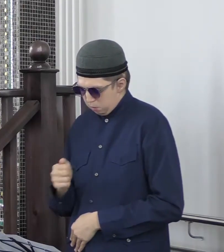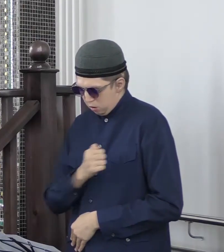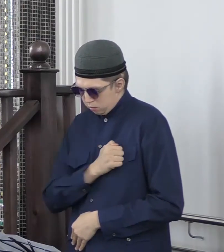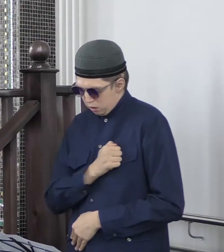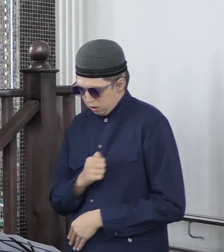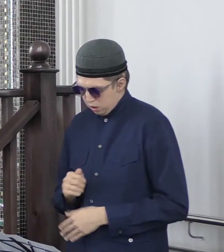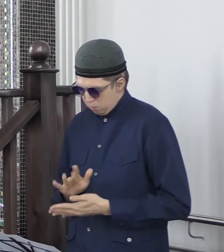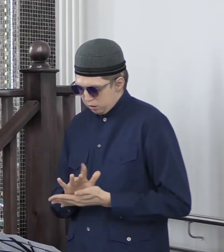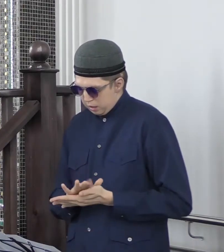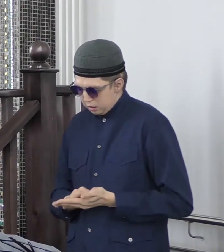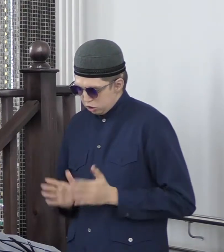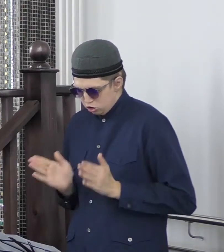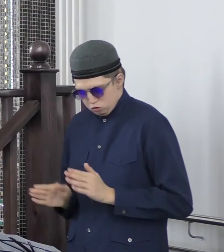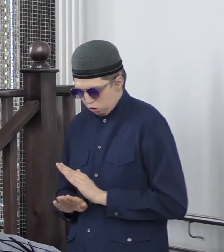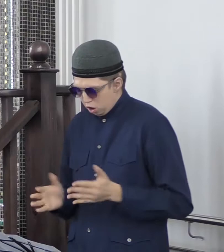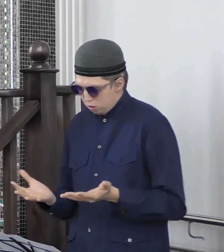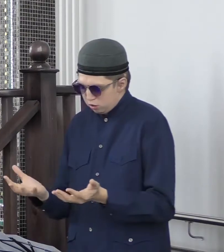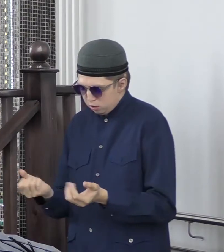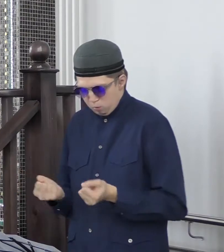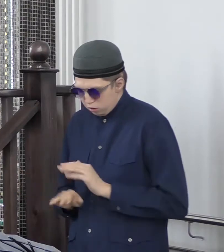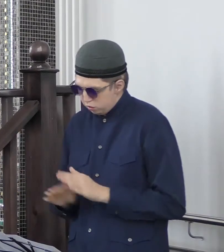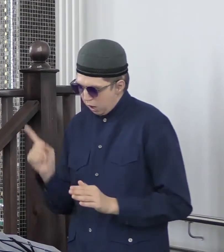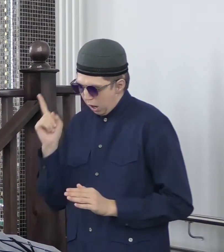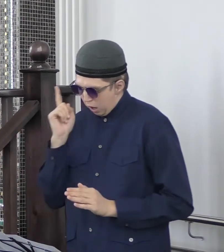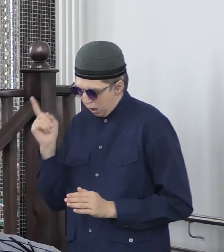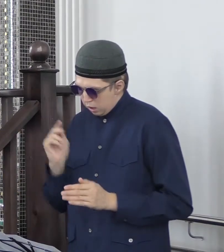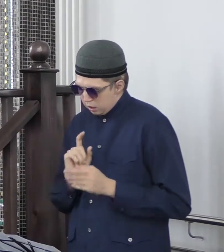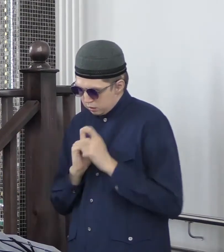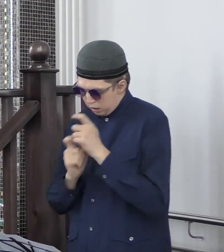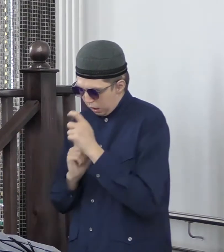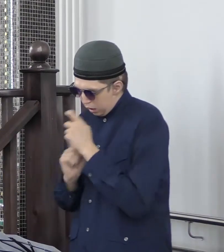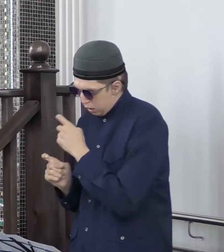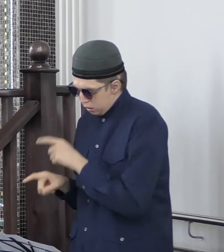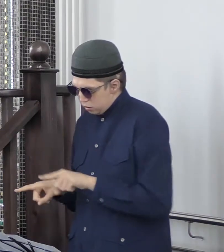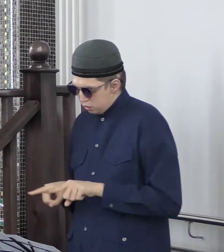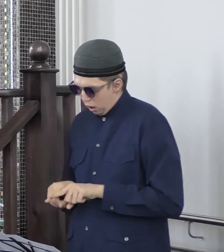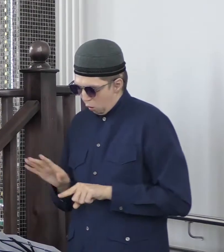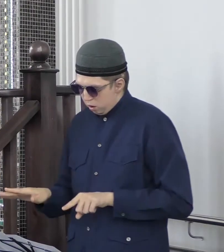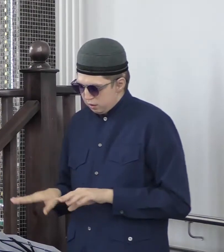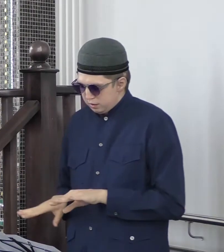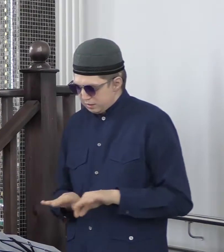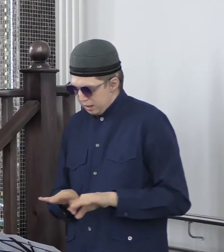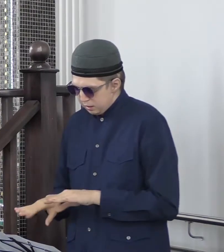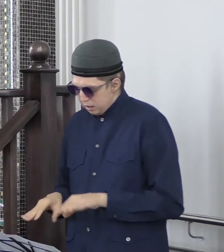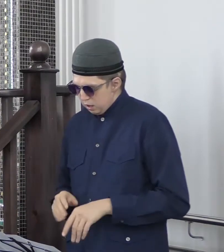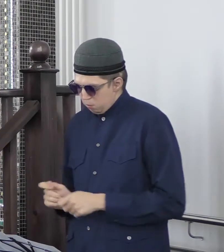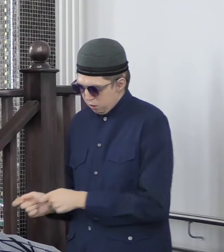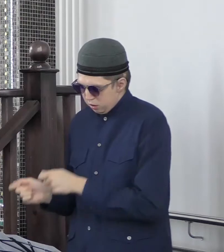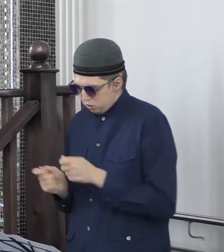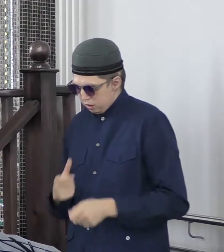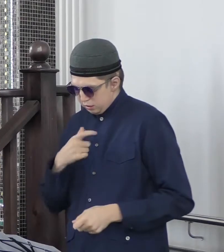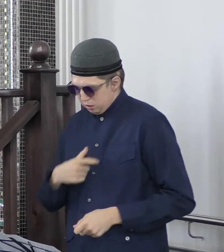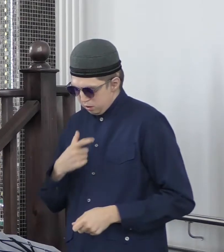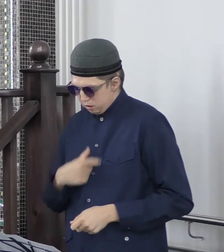учит. Пускай университет саду учит. Пускай техникумда училищина, академия. Пускай там учит. Yok cemaat,